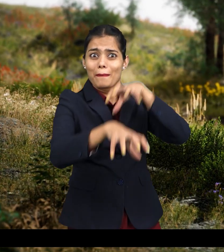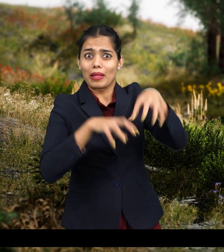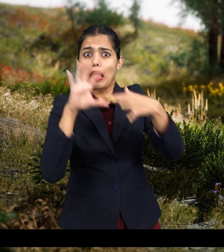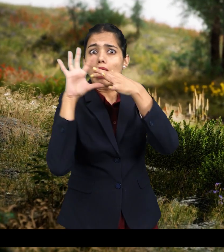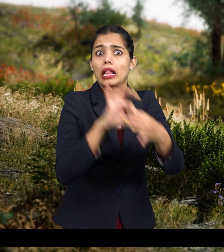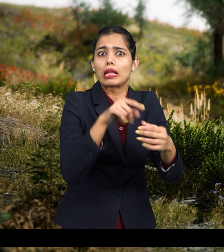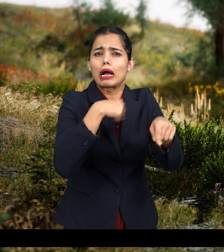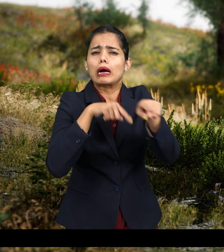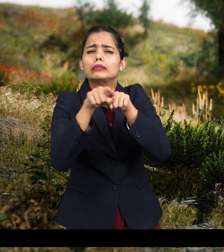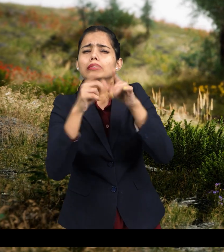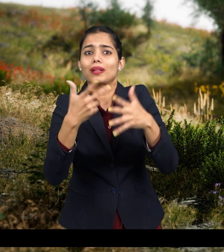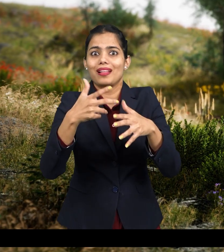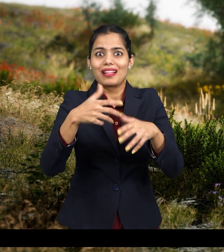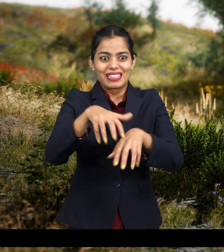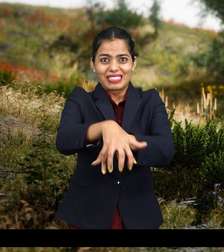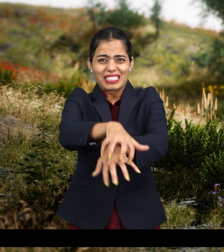वाघ,